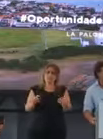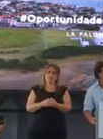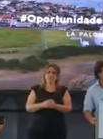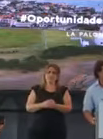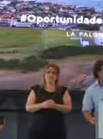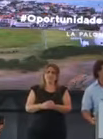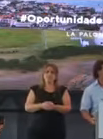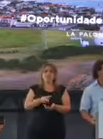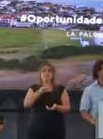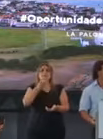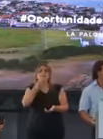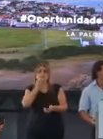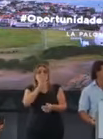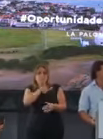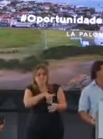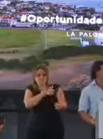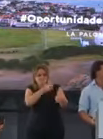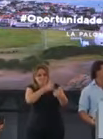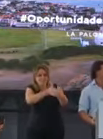Volver al policía de cercanía,